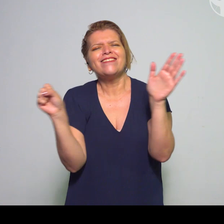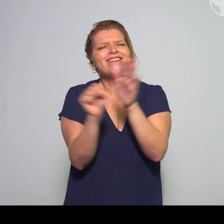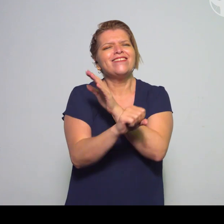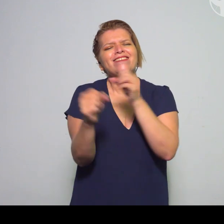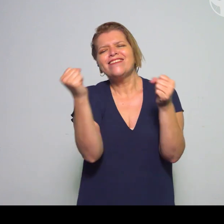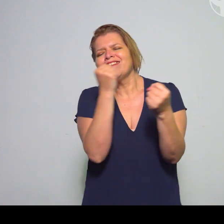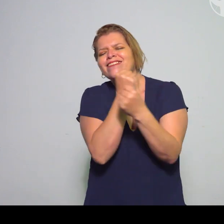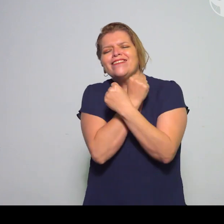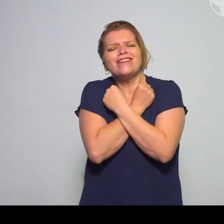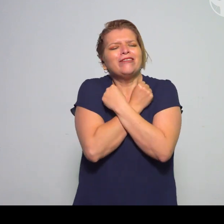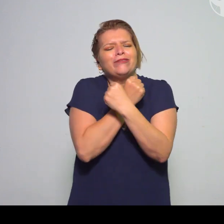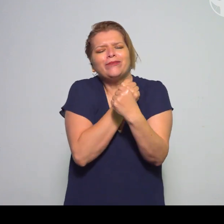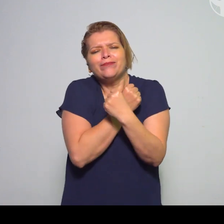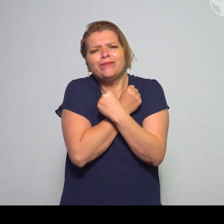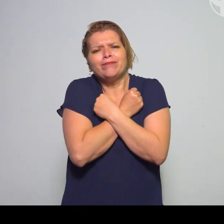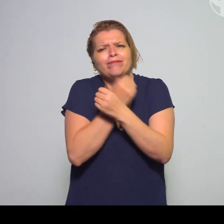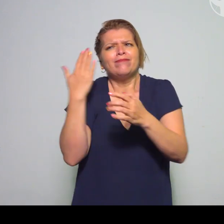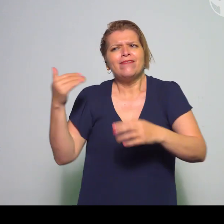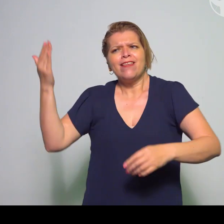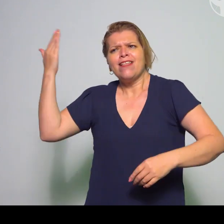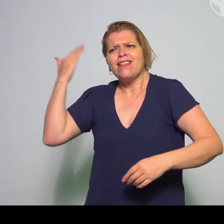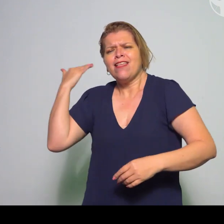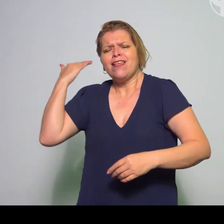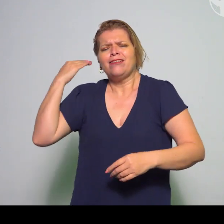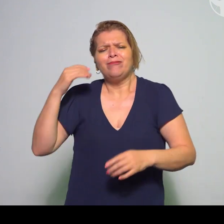ojos de amor,